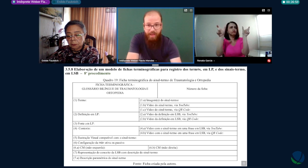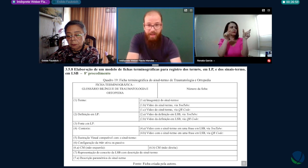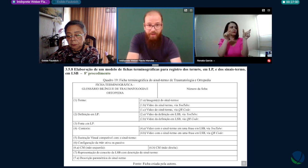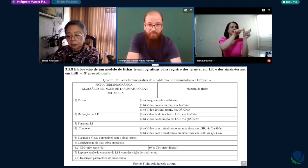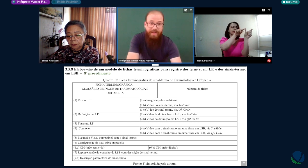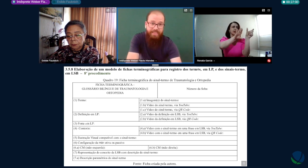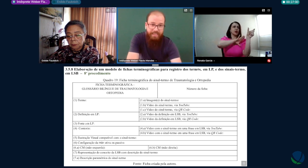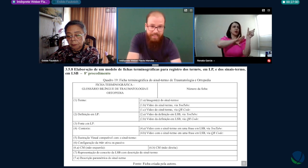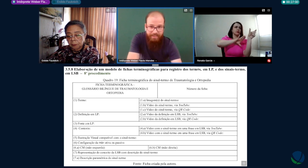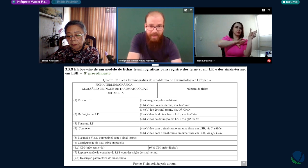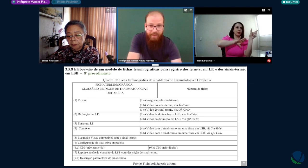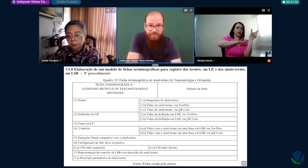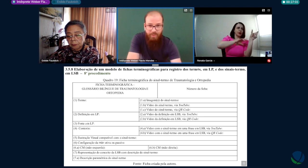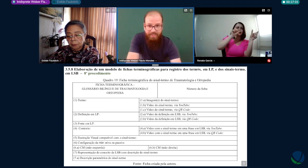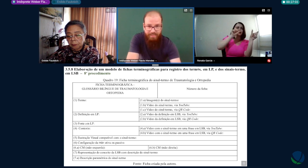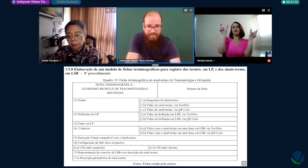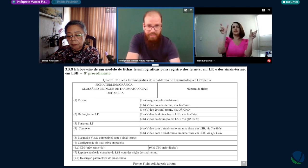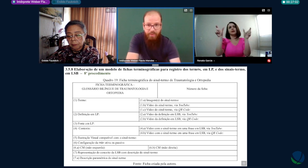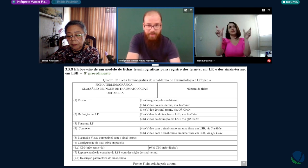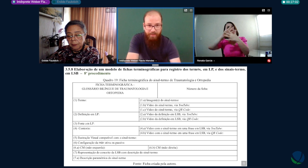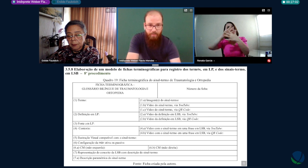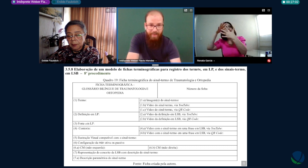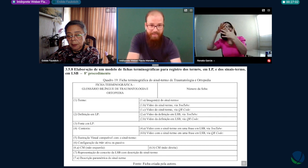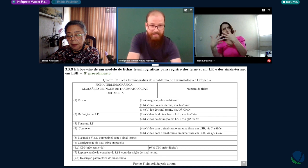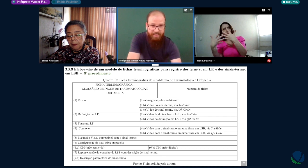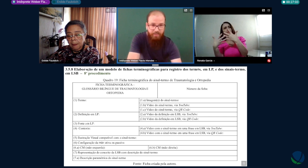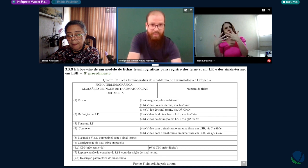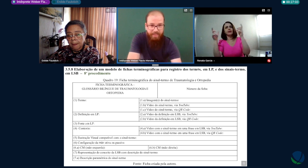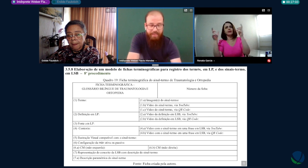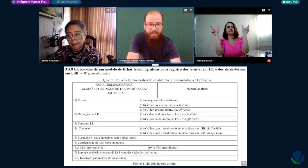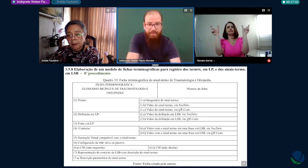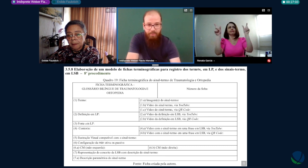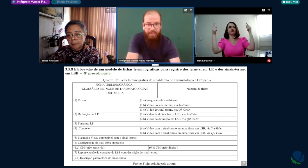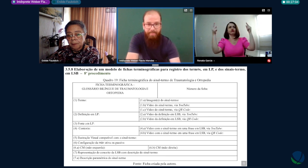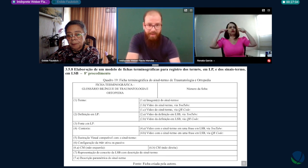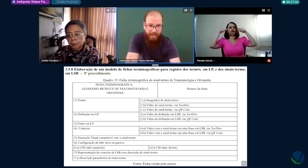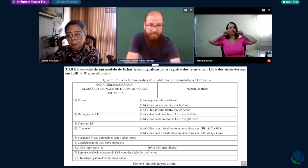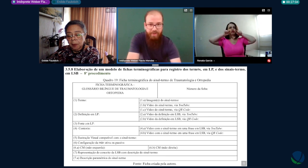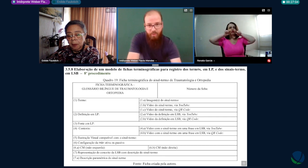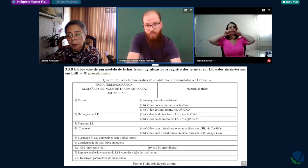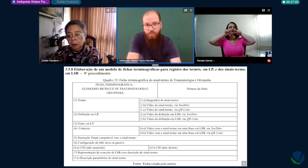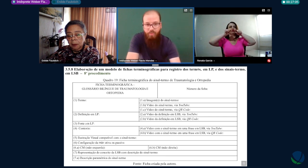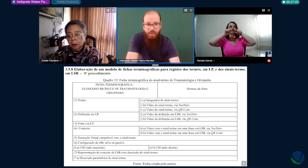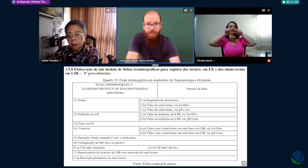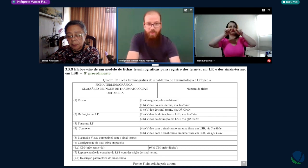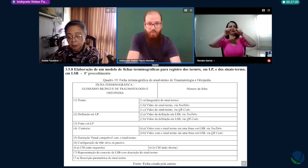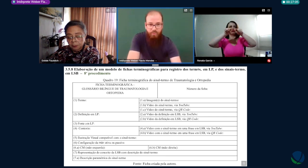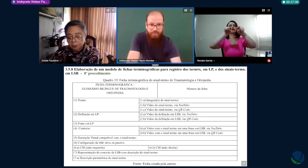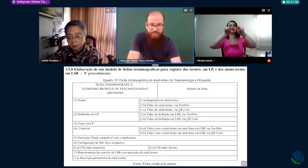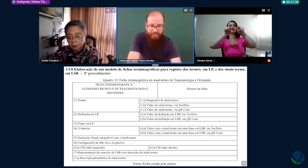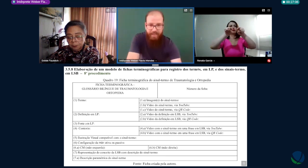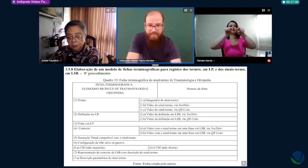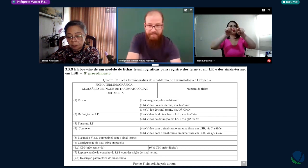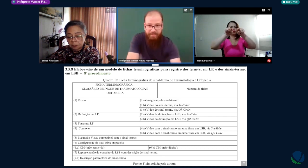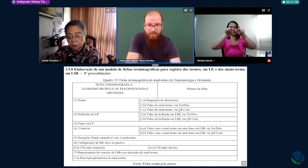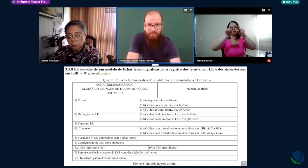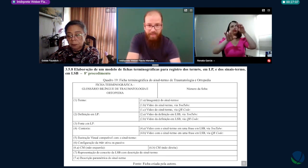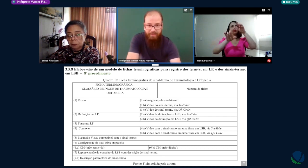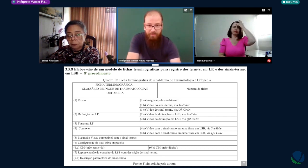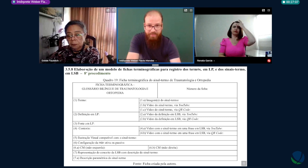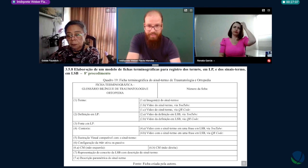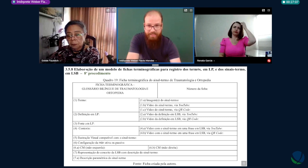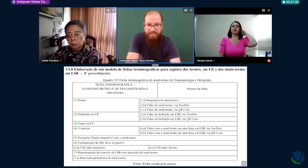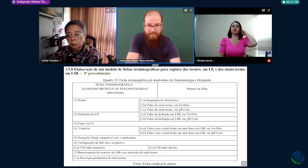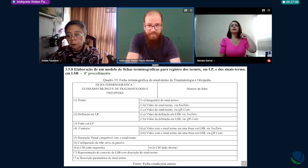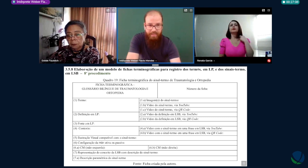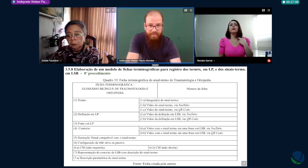onde facilita a visualização e a comparação ali, então, da palavra com os sinais, então,